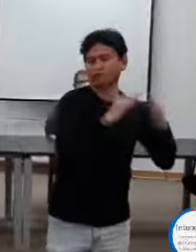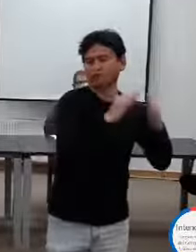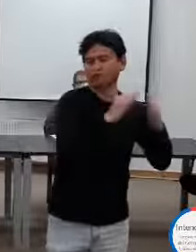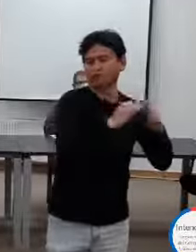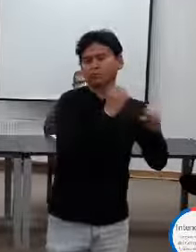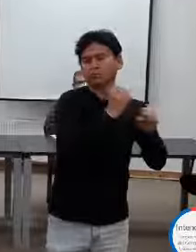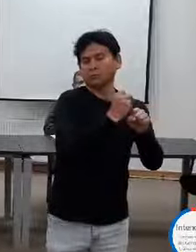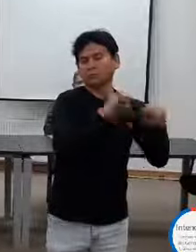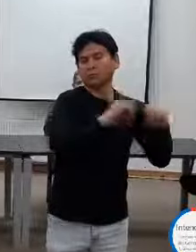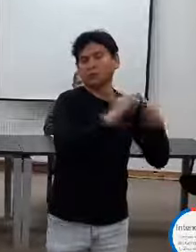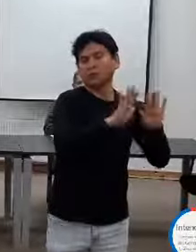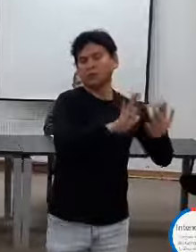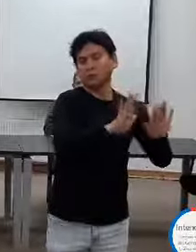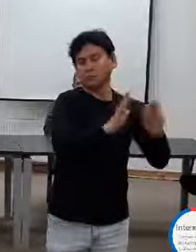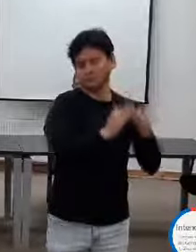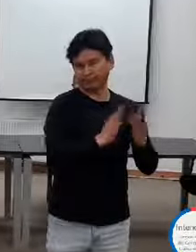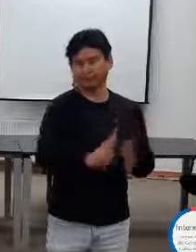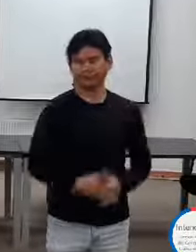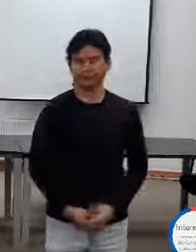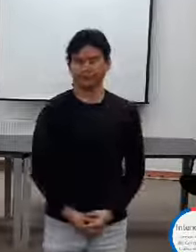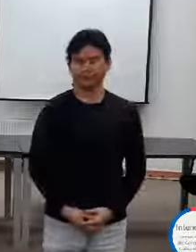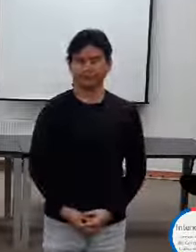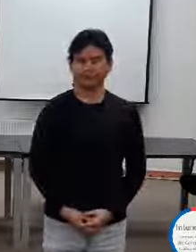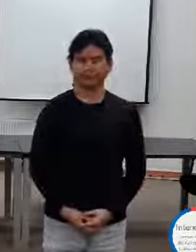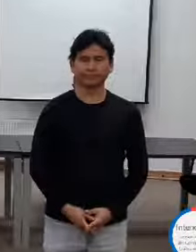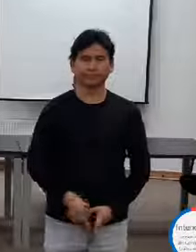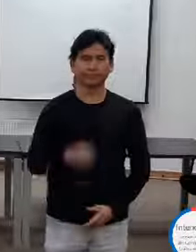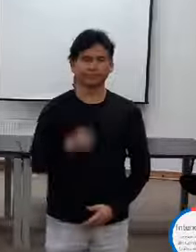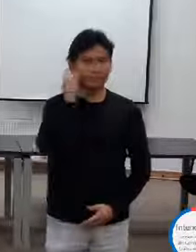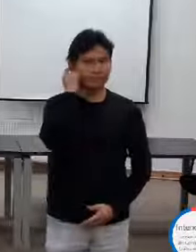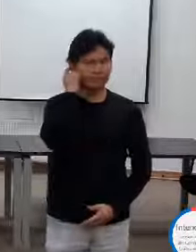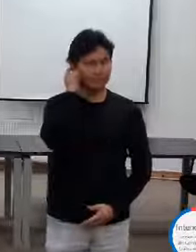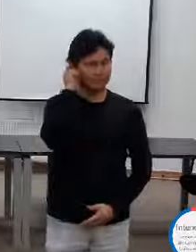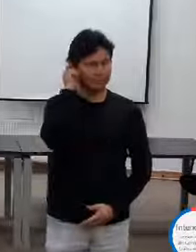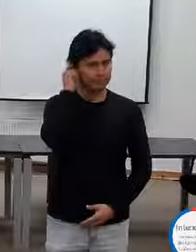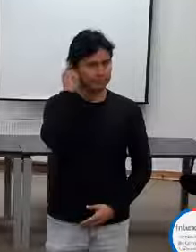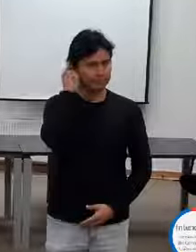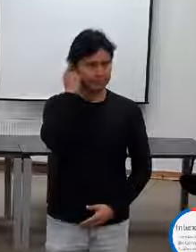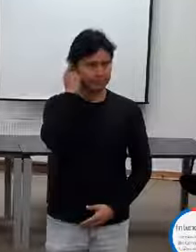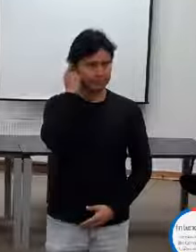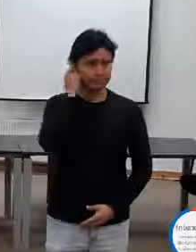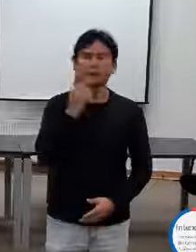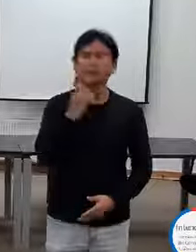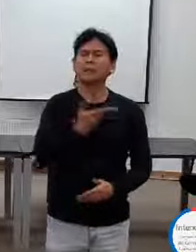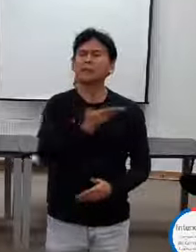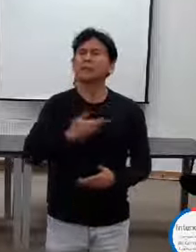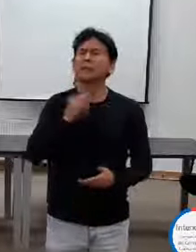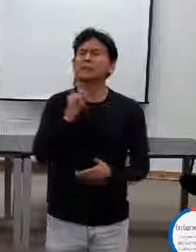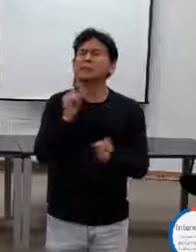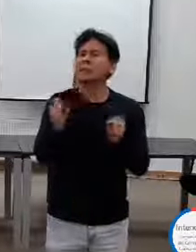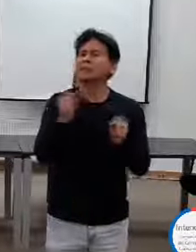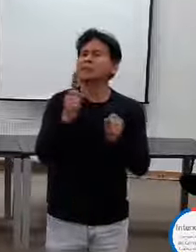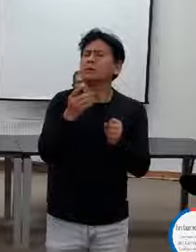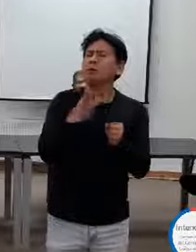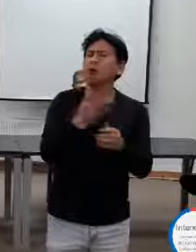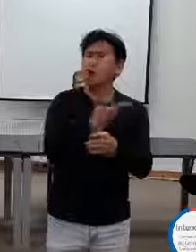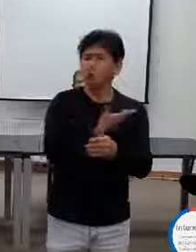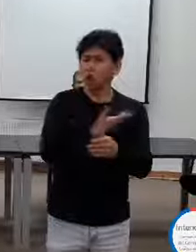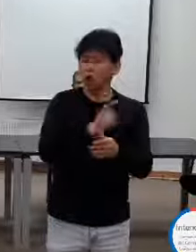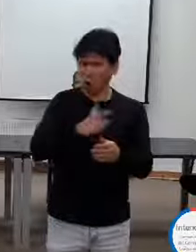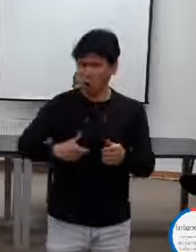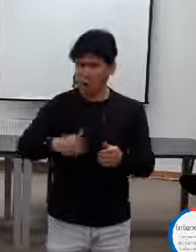trabaja y se contacta con muchas personas, se tomó la decisión que fuera a cuarentena preventiva. Y desde esto, solo para clarificar, el gobernador